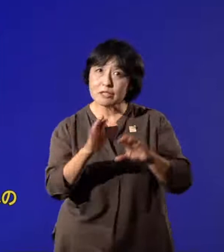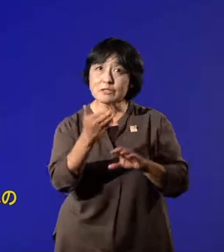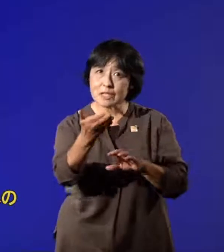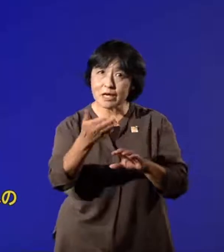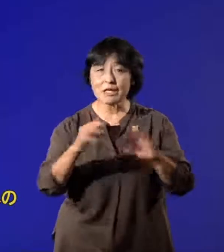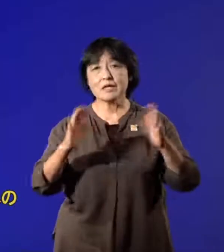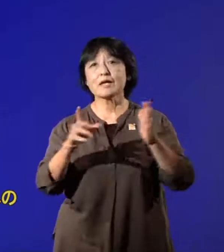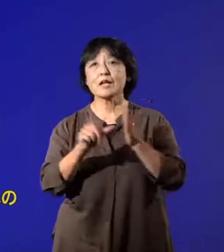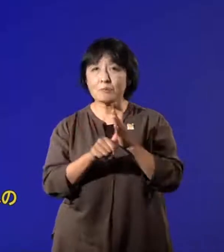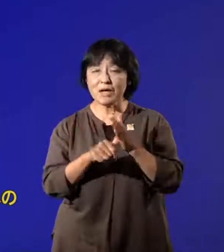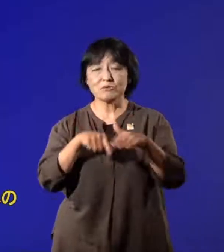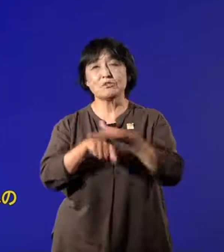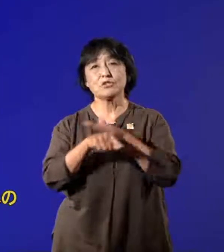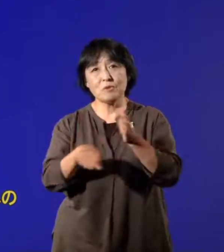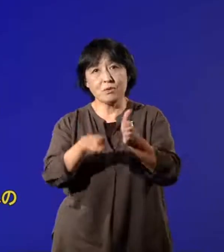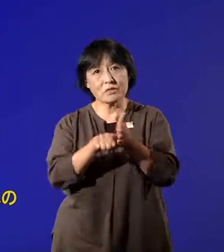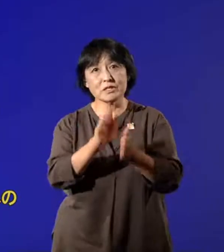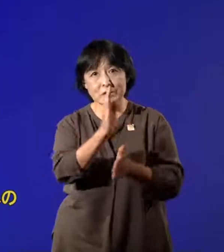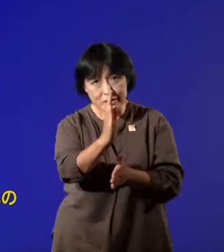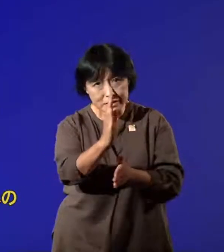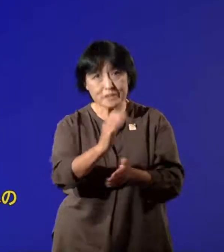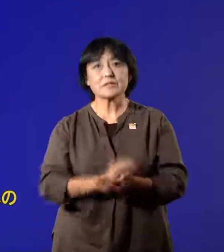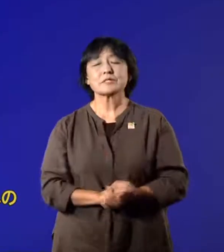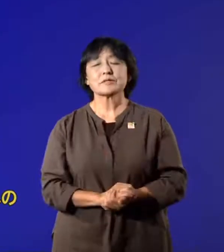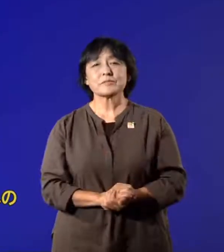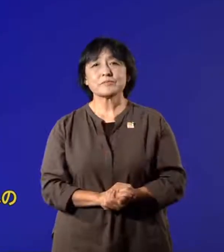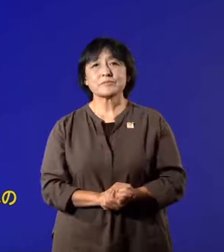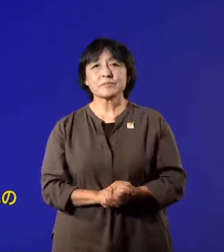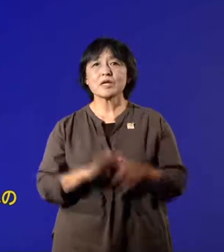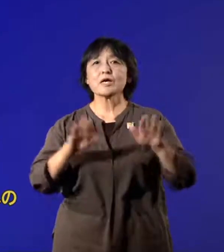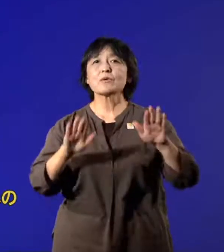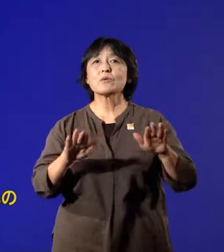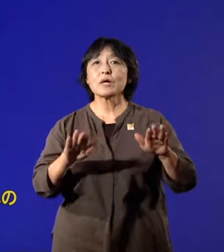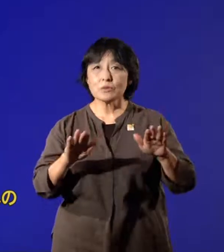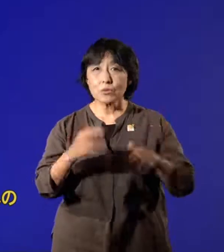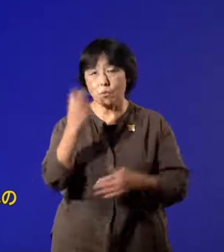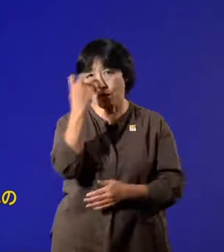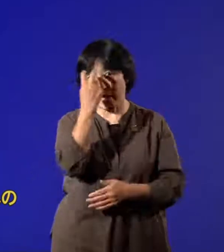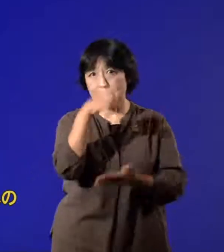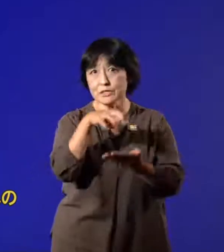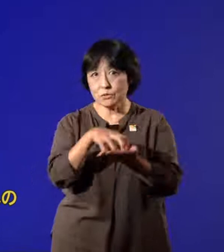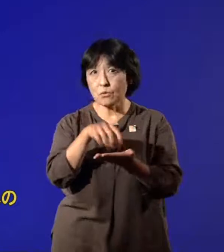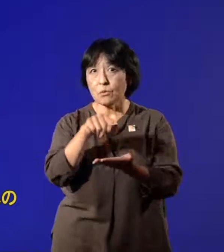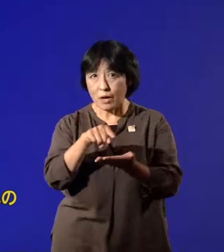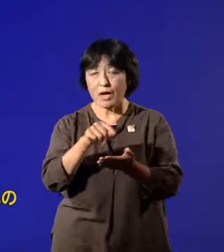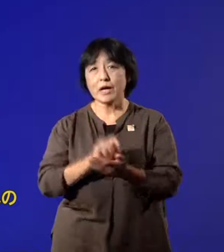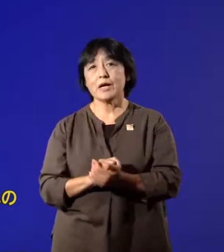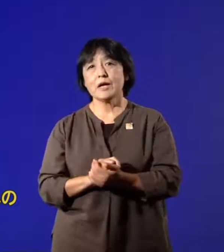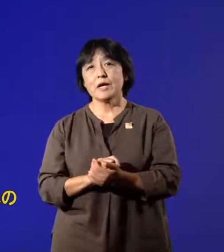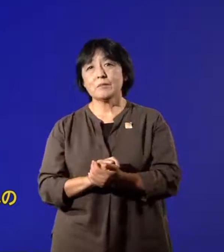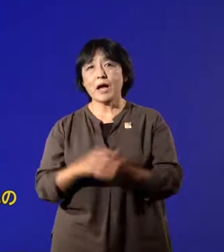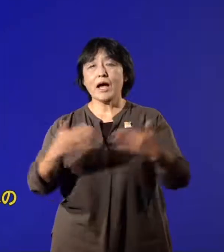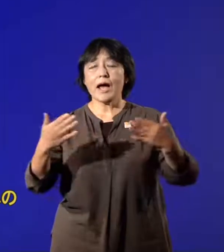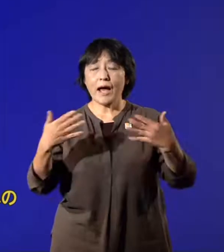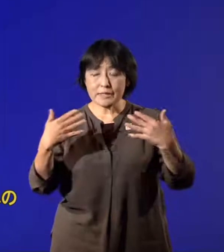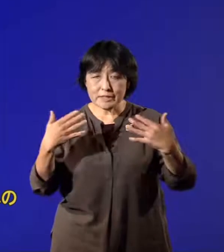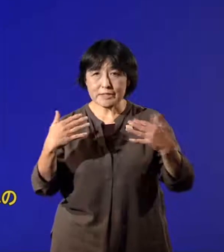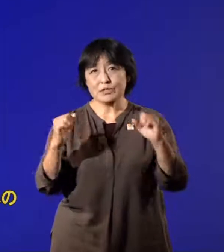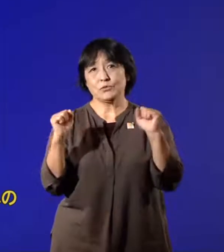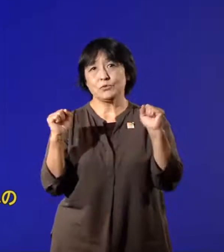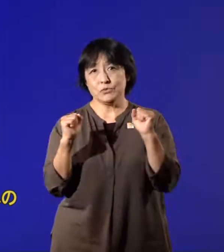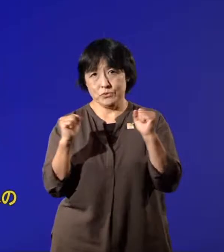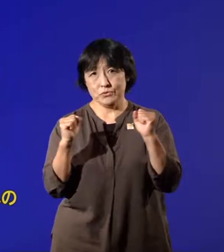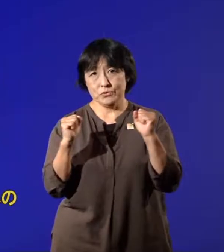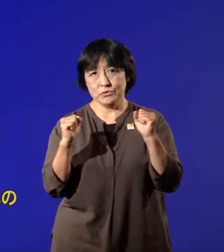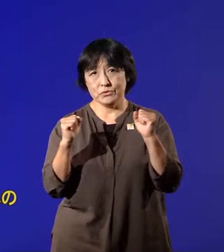ればその理由もお聞かせください。 今回の検証につきましては、この第3波、いわゆる秋冬での